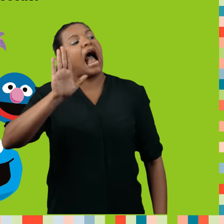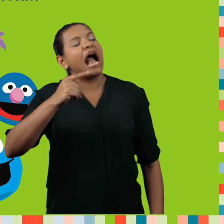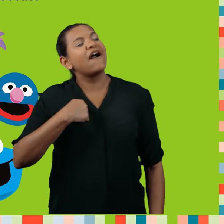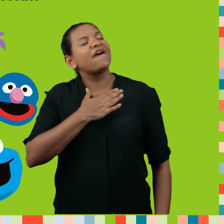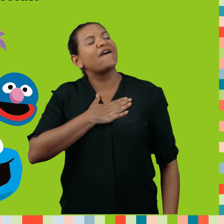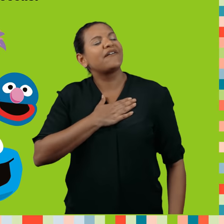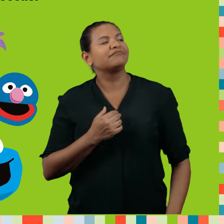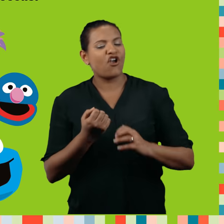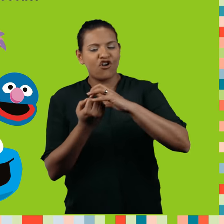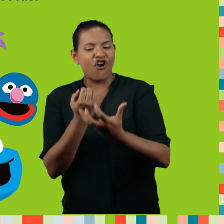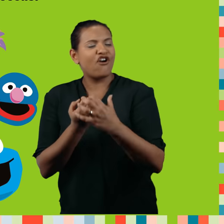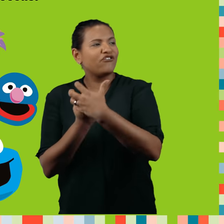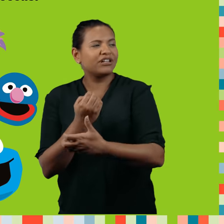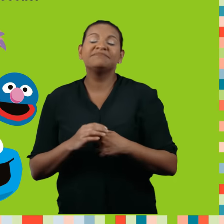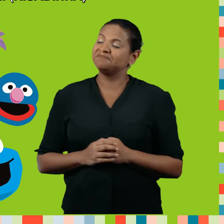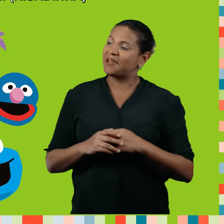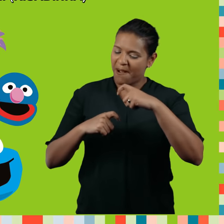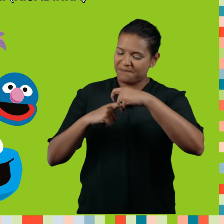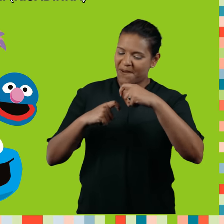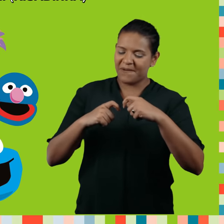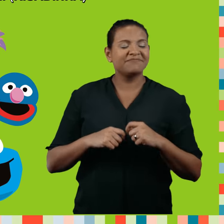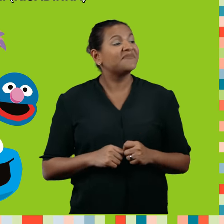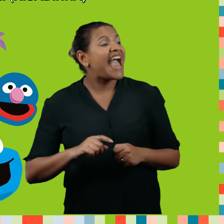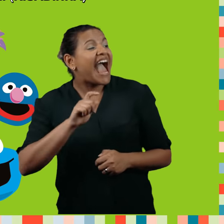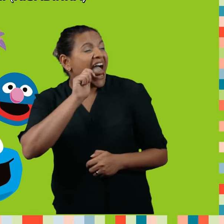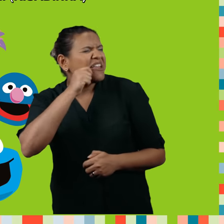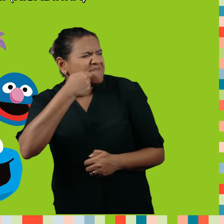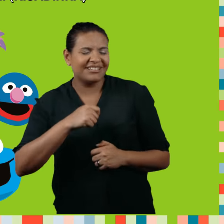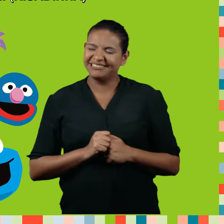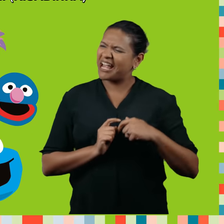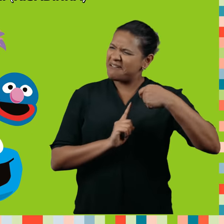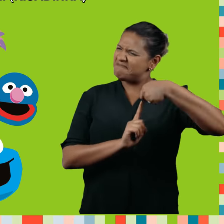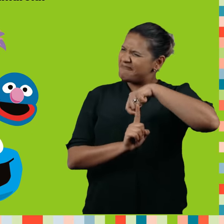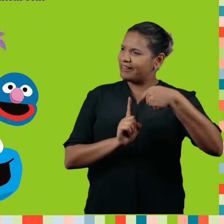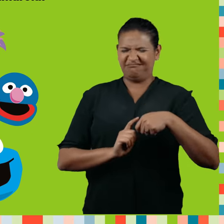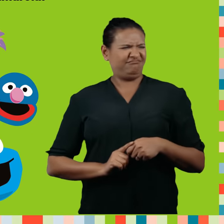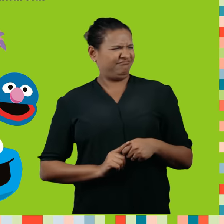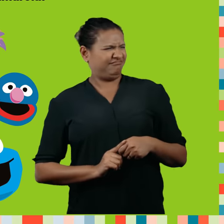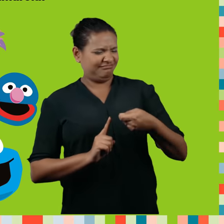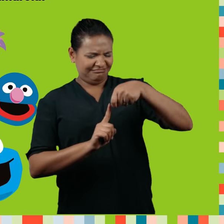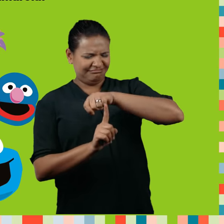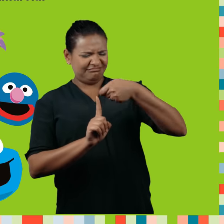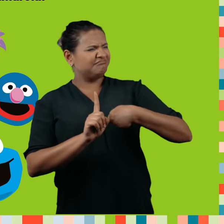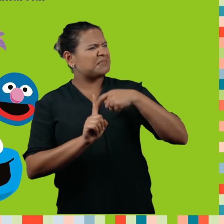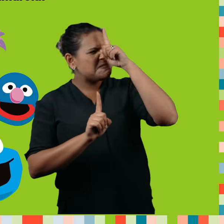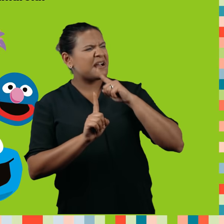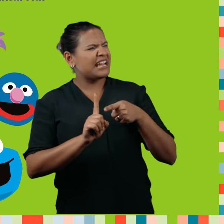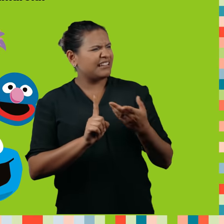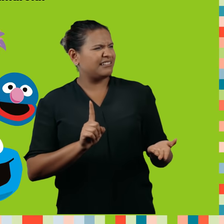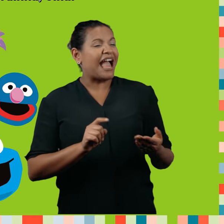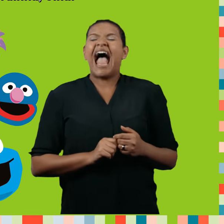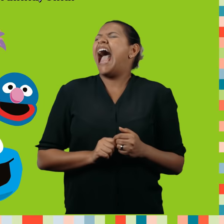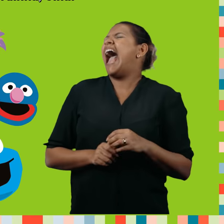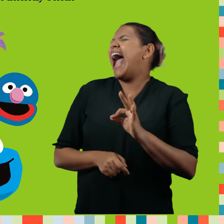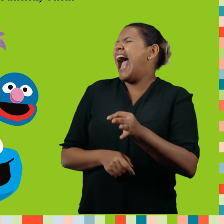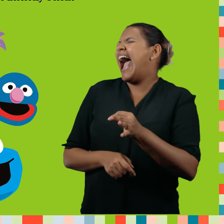Min! Couve! Brócolis! Limão! Banana! Mas, Grover, banana é amarela! Ah,